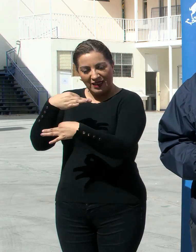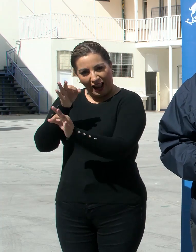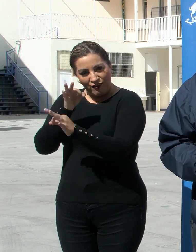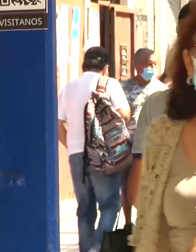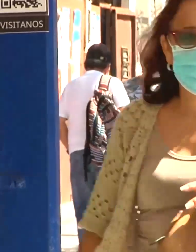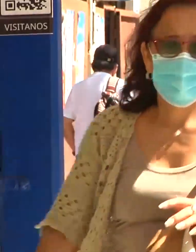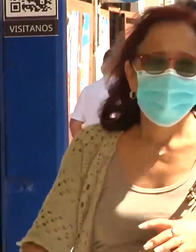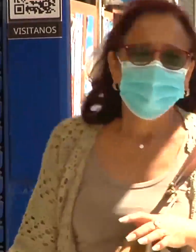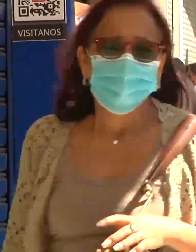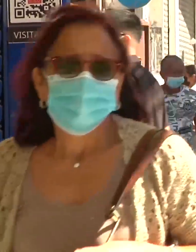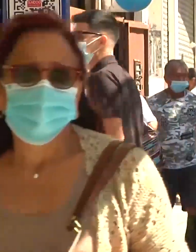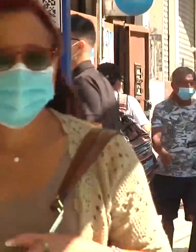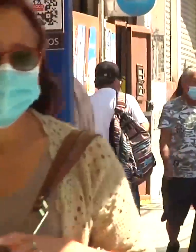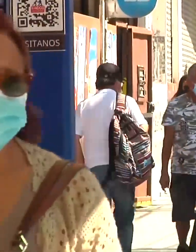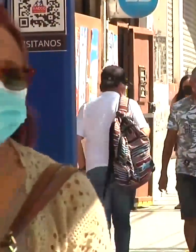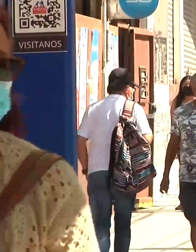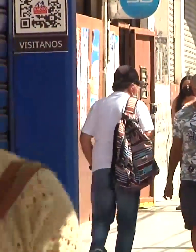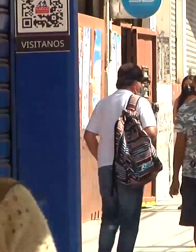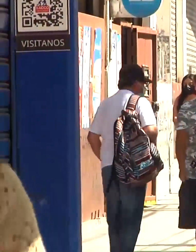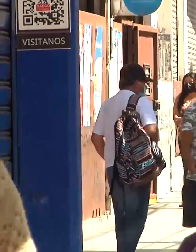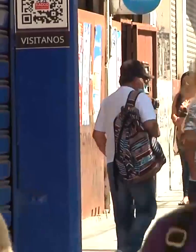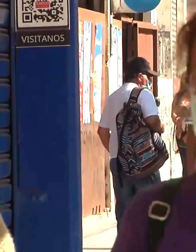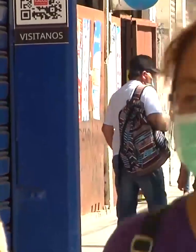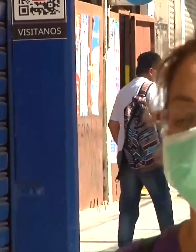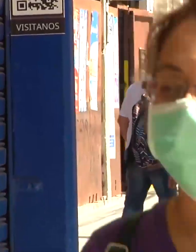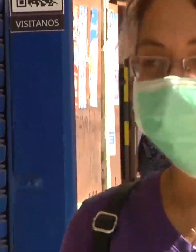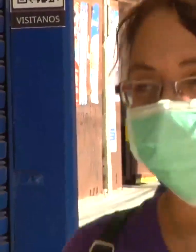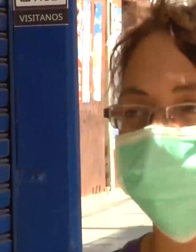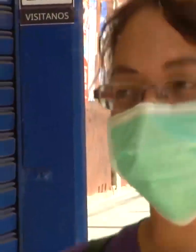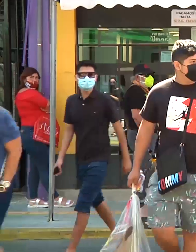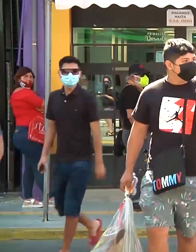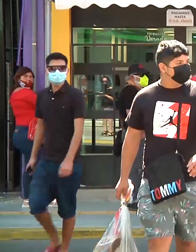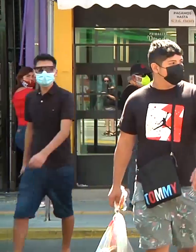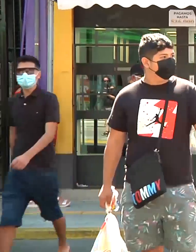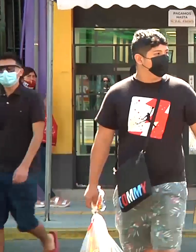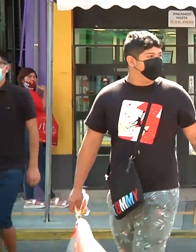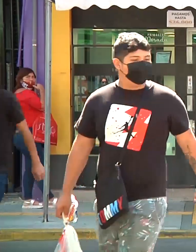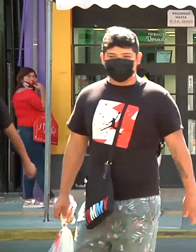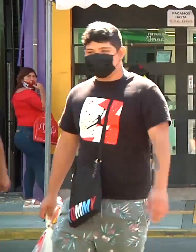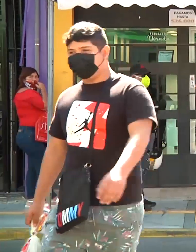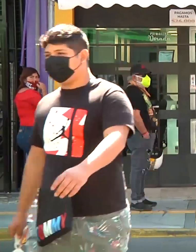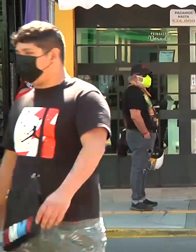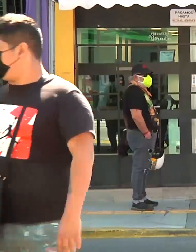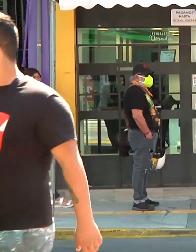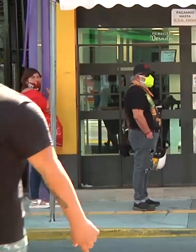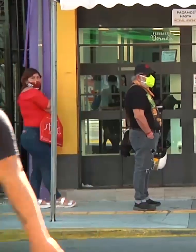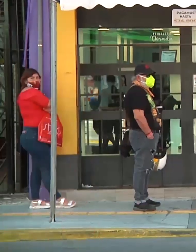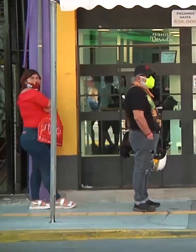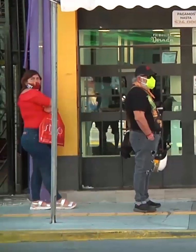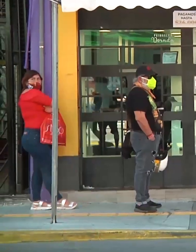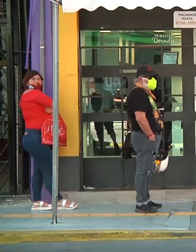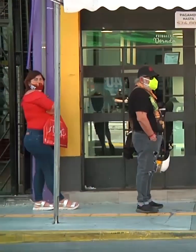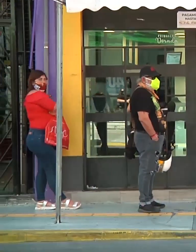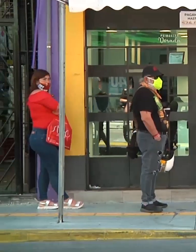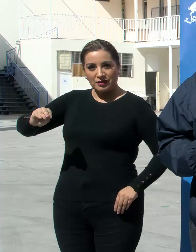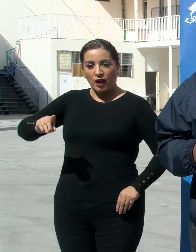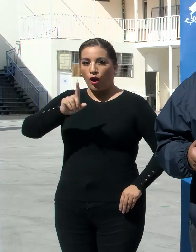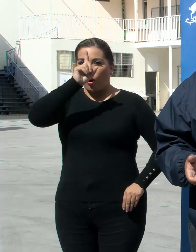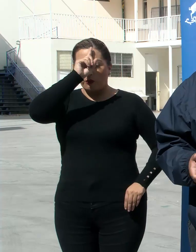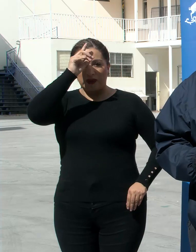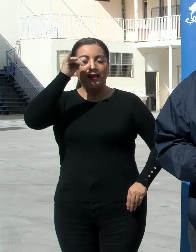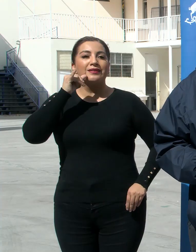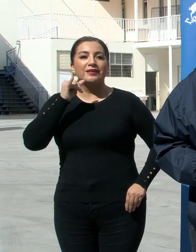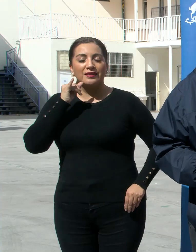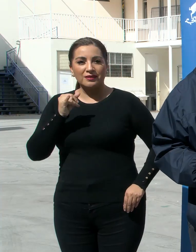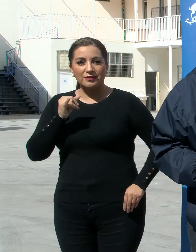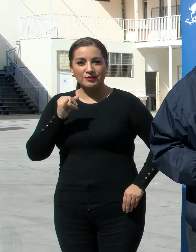los laboratorios. El Ceremia reiteró la importancia de mantener las medidas de autocuidado para evitar un alza en los contagios. El hospital